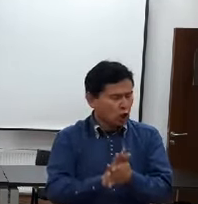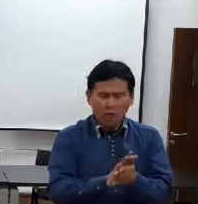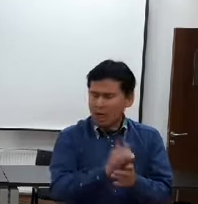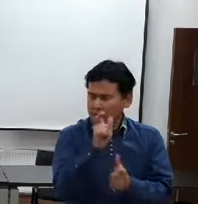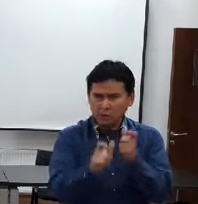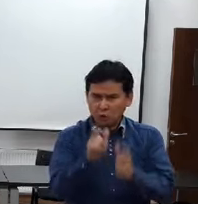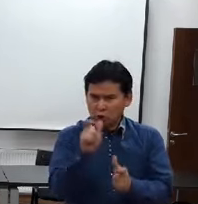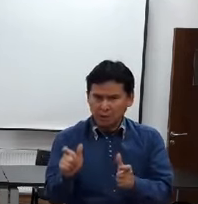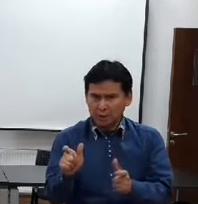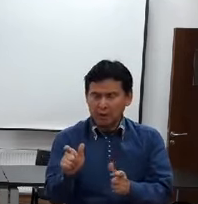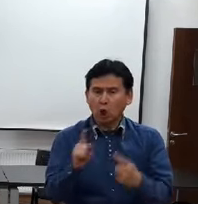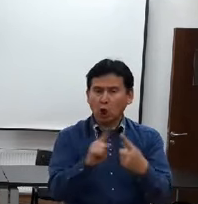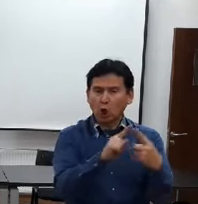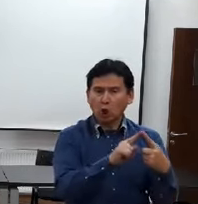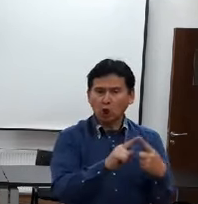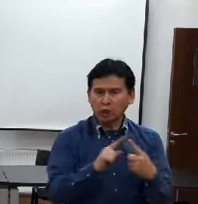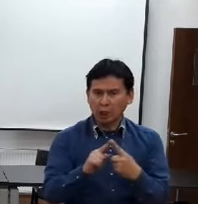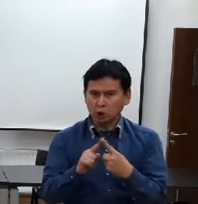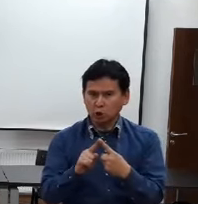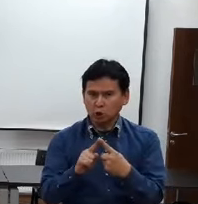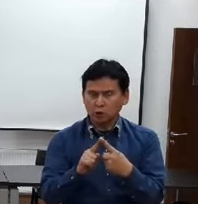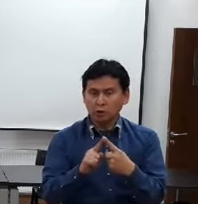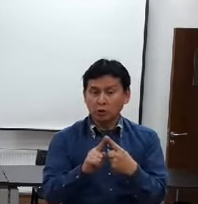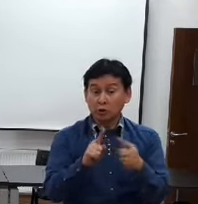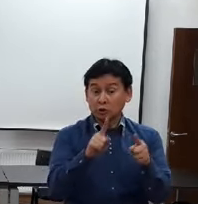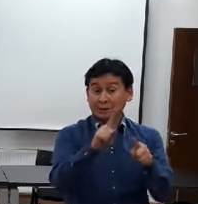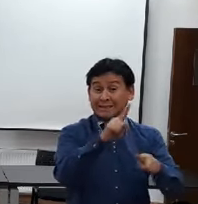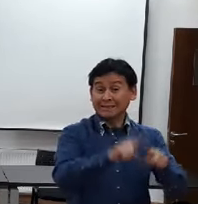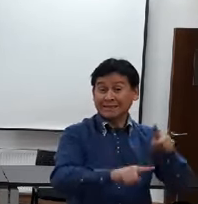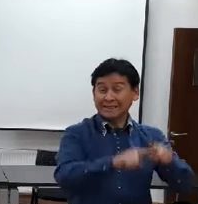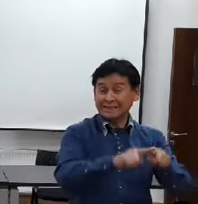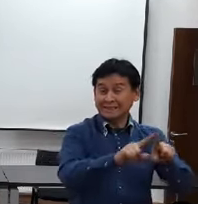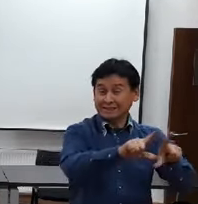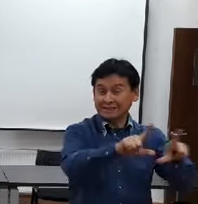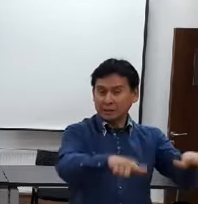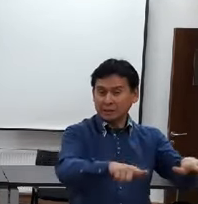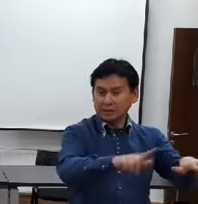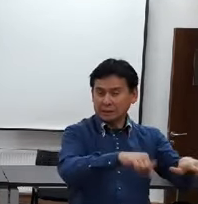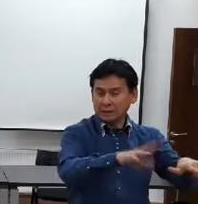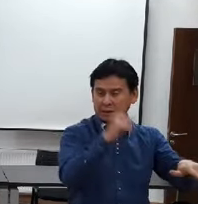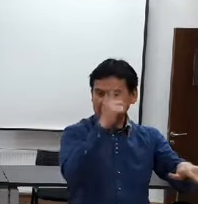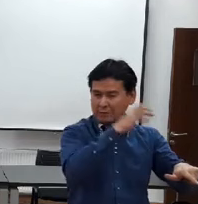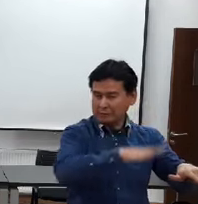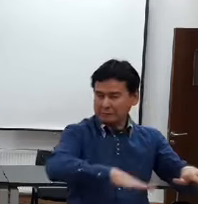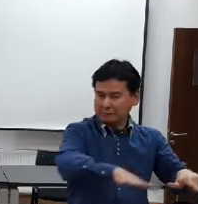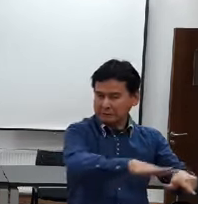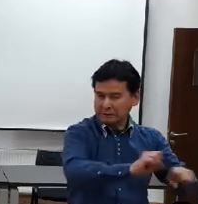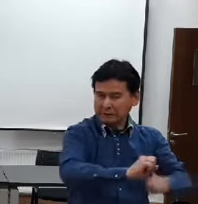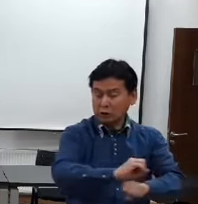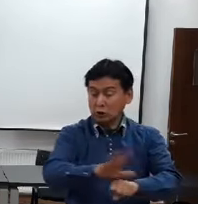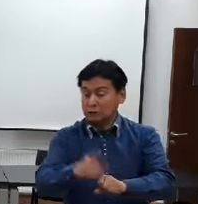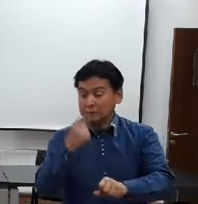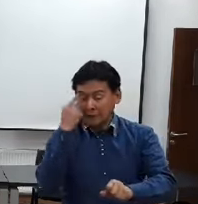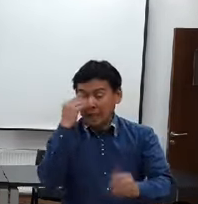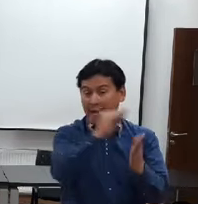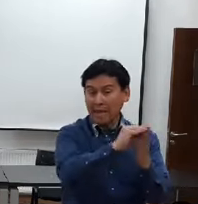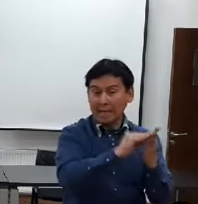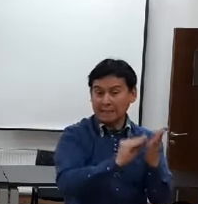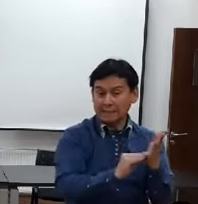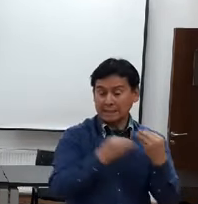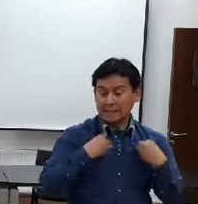que están en contacto con algún área territorial que esté complicada en materia de COVID se le pidió el examen